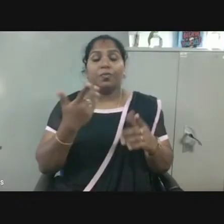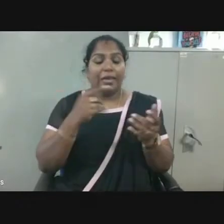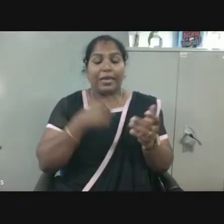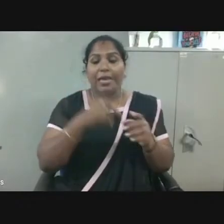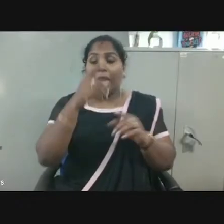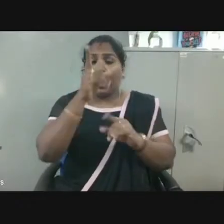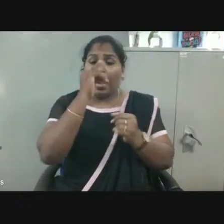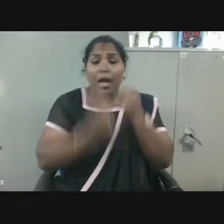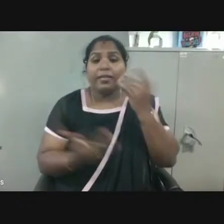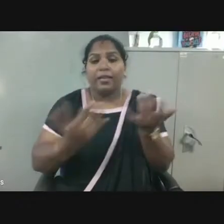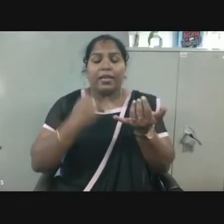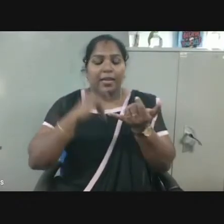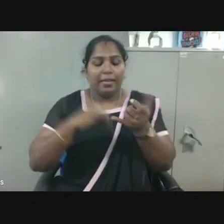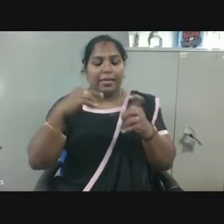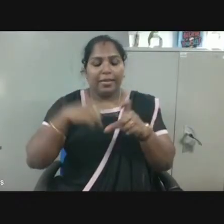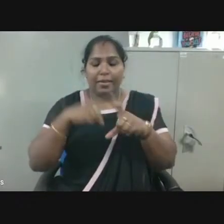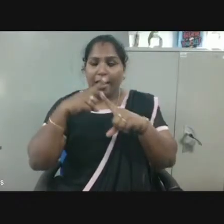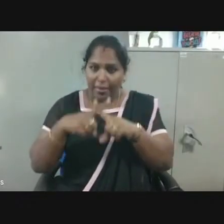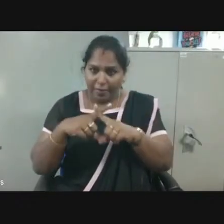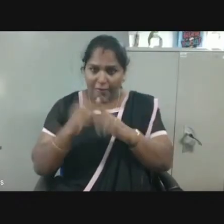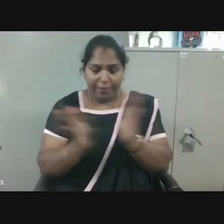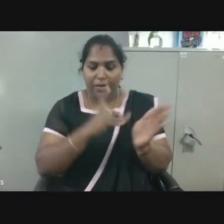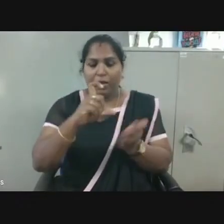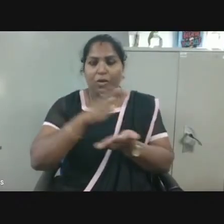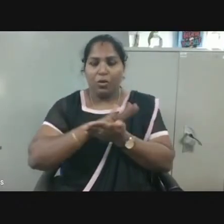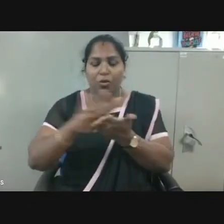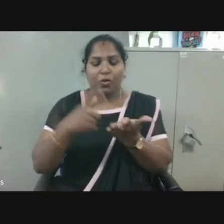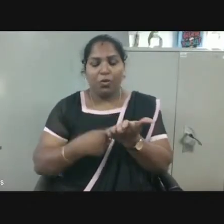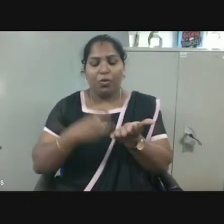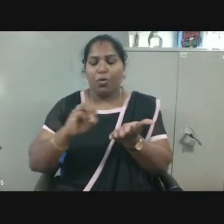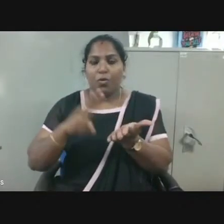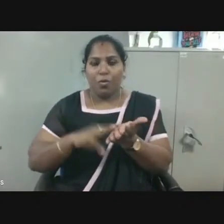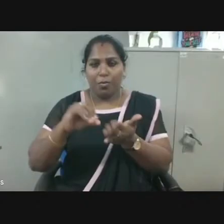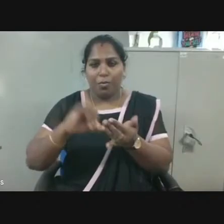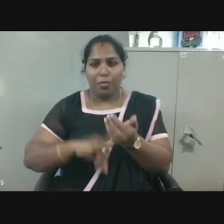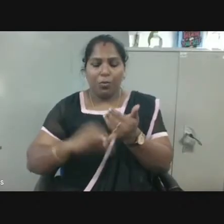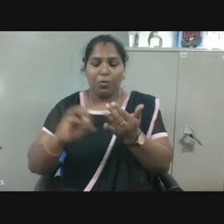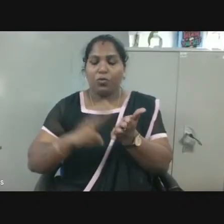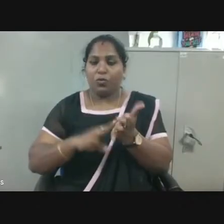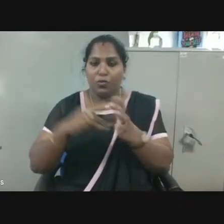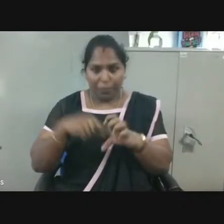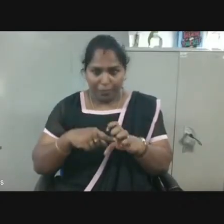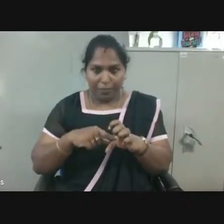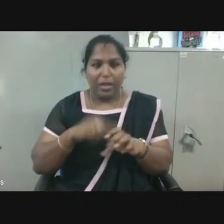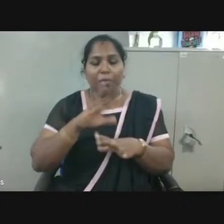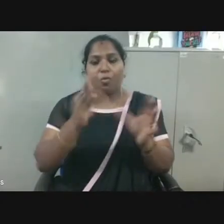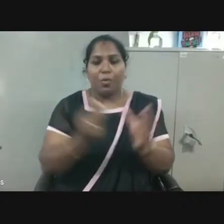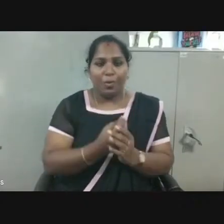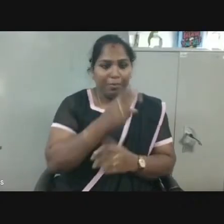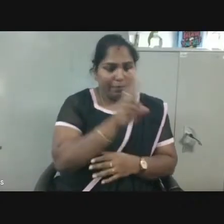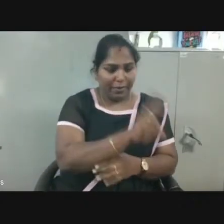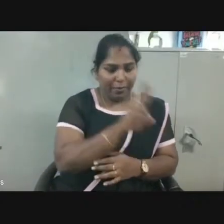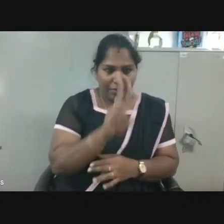നമ്മുടെ ആൺകുട്ടിയാണോ പെൺകുട്ടിയാണോ തിരിച്ചറിയാൻ വേണ്ടി ലിംഗഭേദം നിർണ്ണയിക്കുന്ന ക്രോമസോം. ഇപ്പൊ 22 ജോഡി ക്രോമസോമിന്റെ